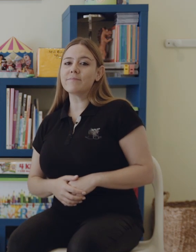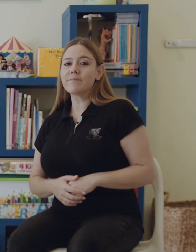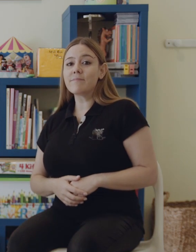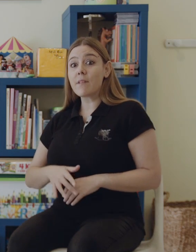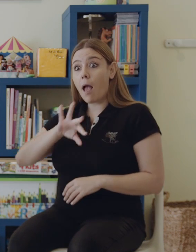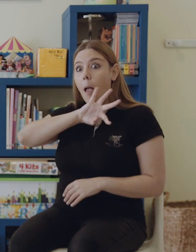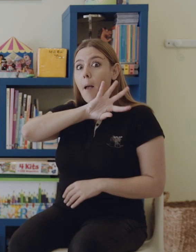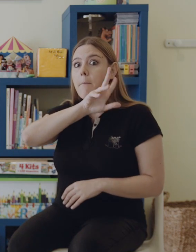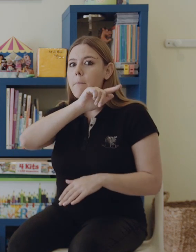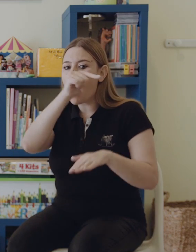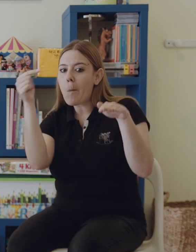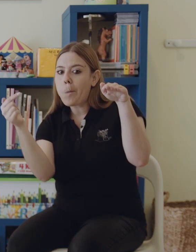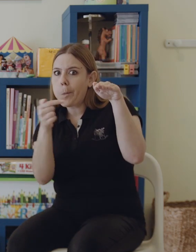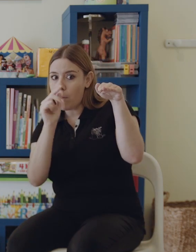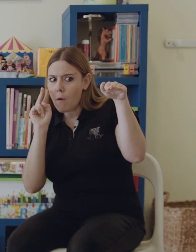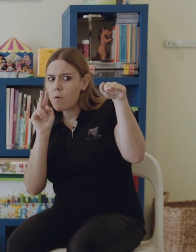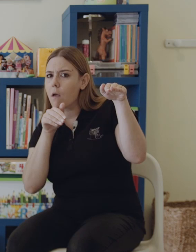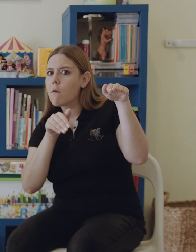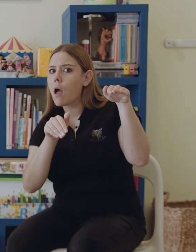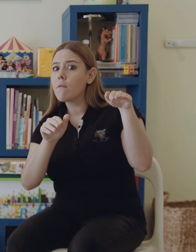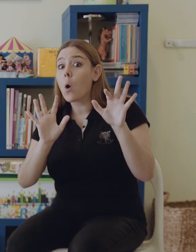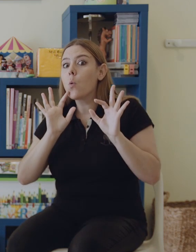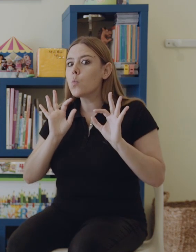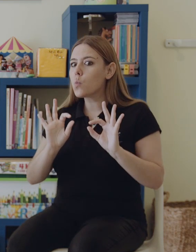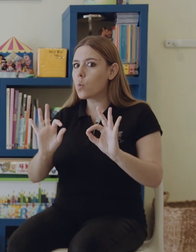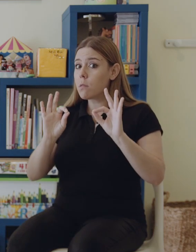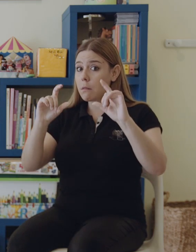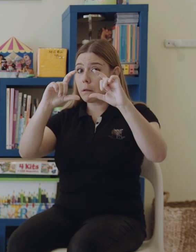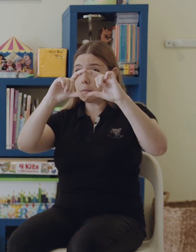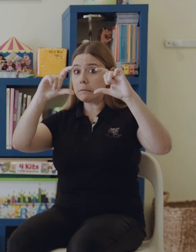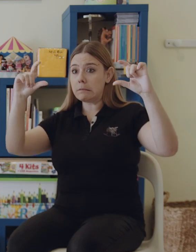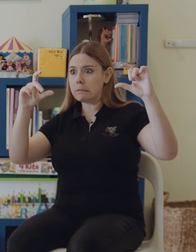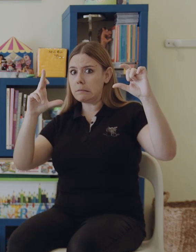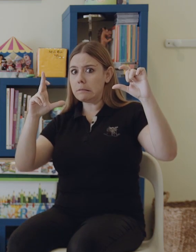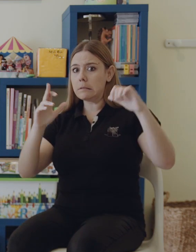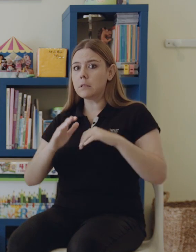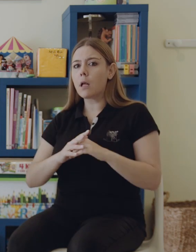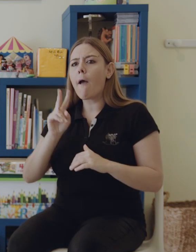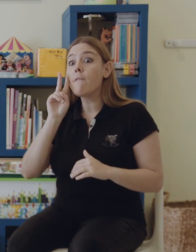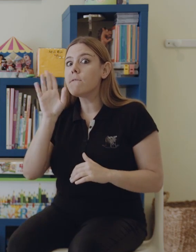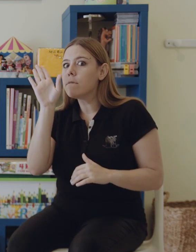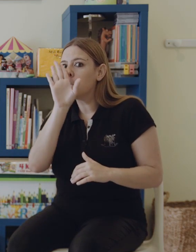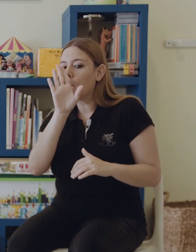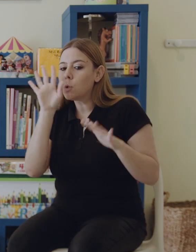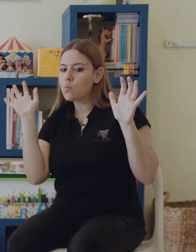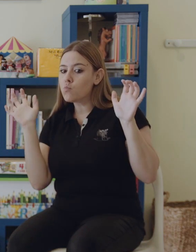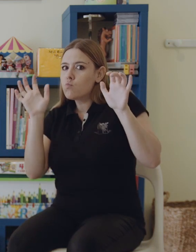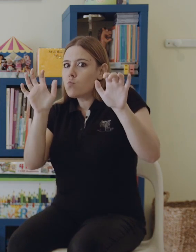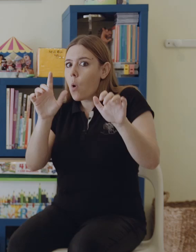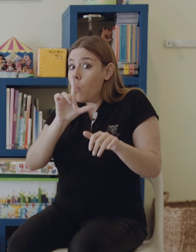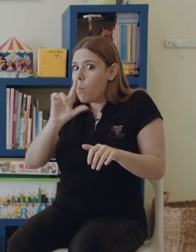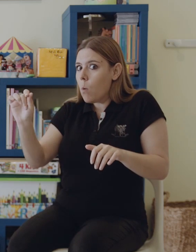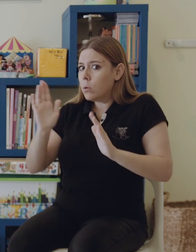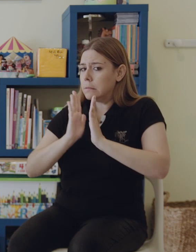Mãe vai ver lá abaixo a cave, tem cuidado com a trave e vê se ele vai